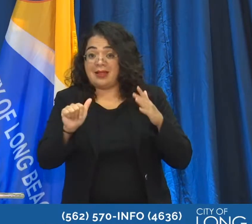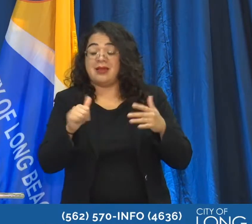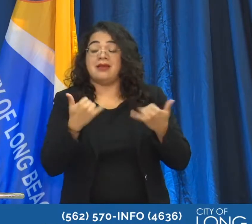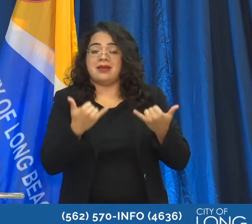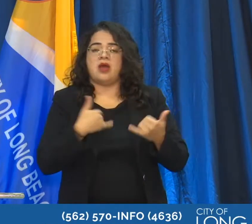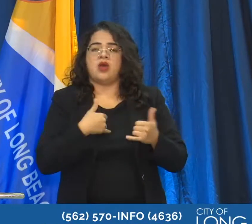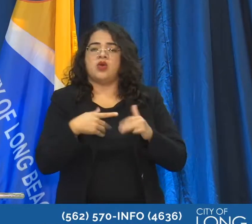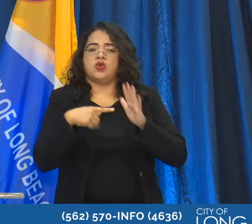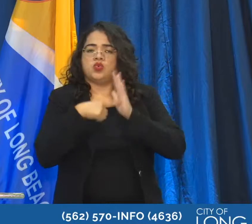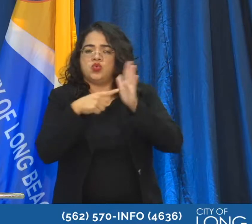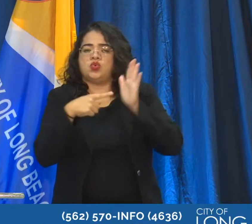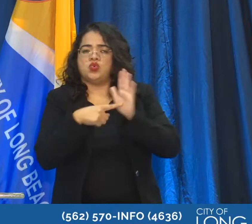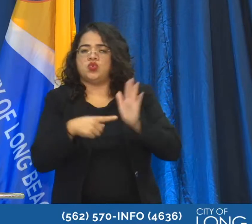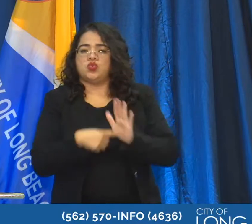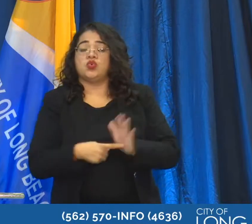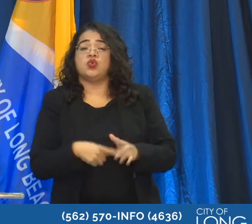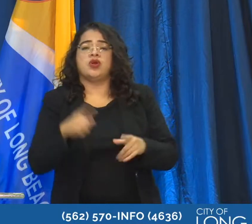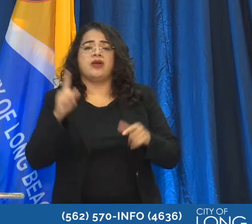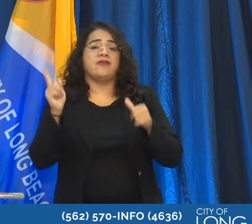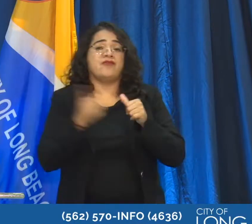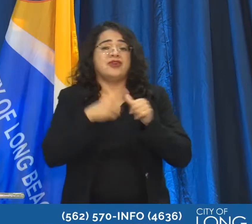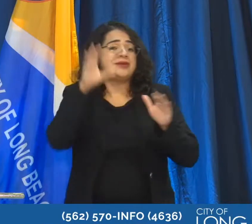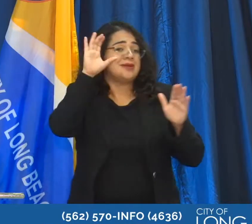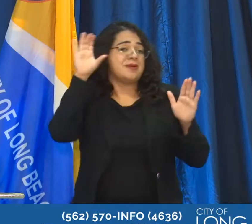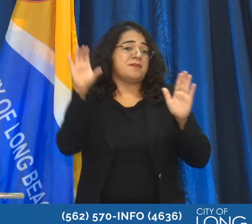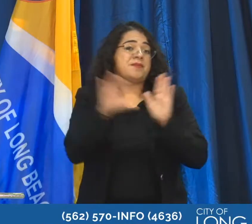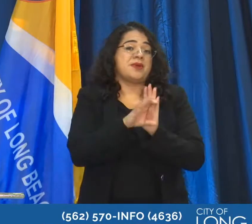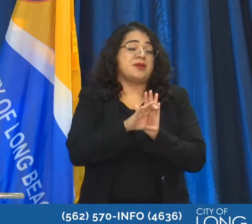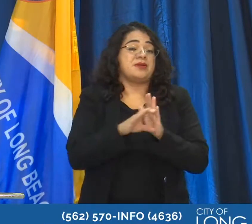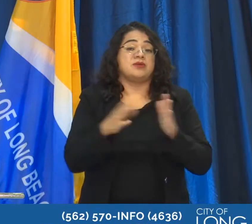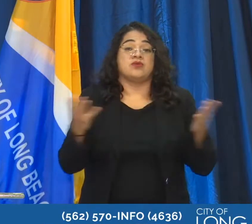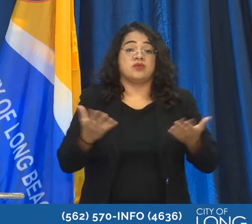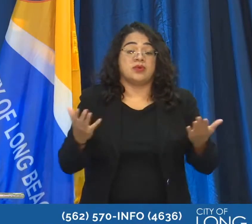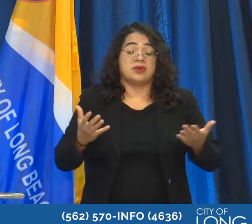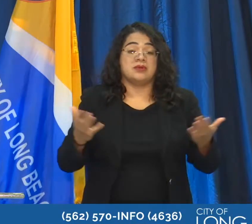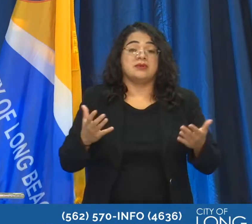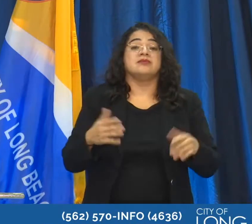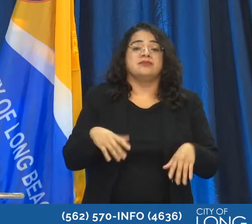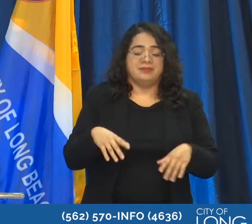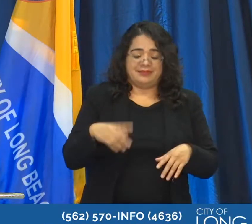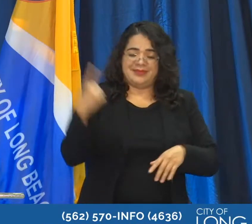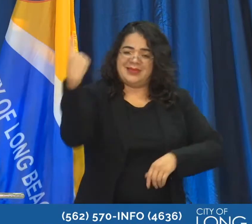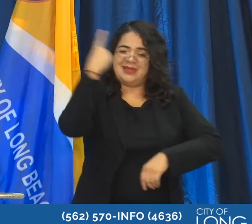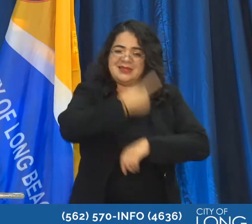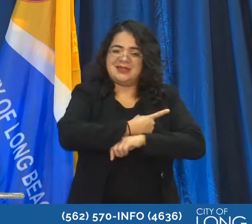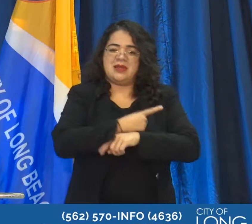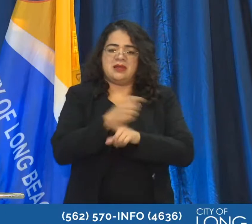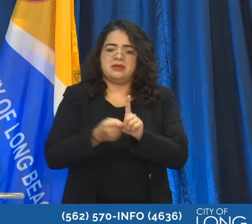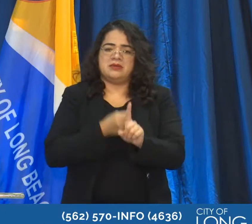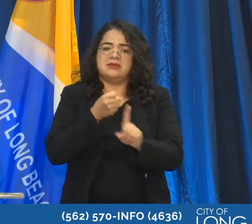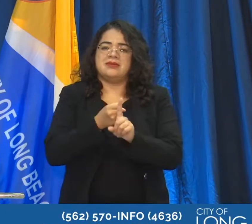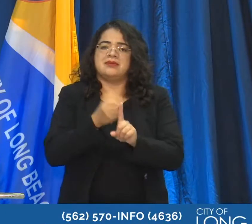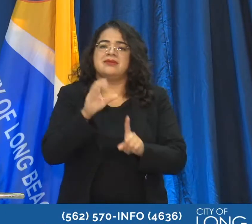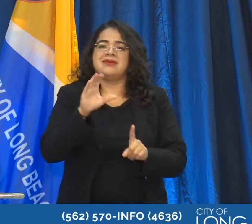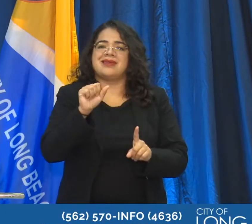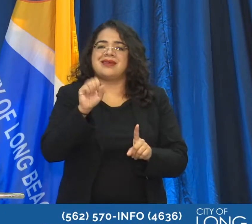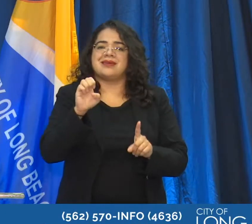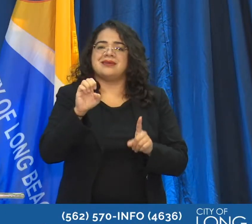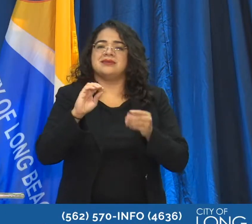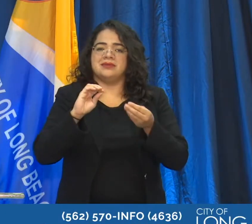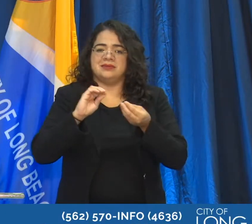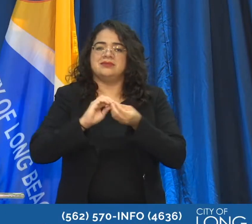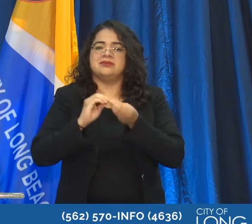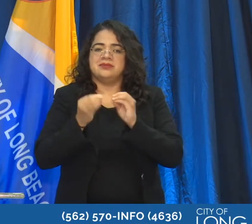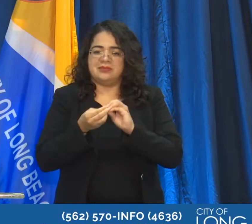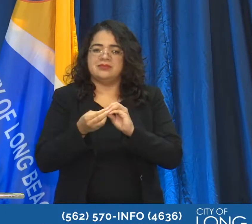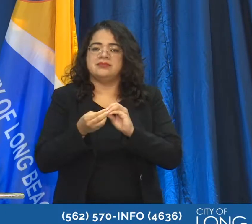hoy. La primera imagen que enseñamos fue casos por fecha del episodio. La primera imagen indicó los